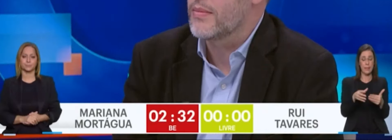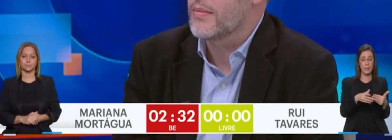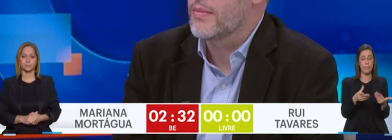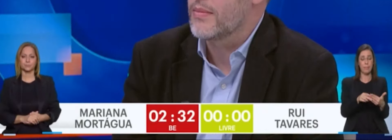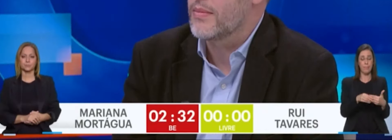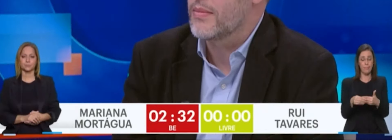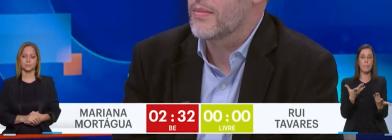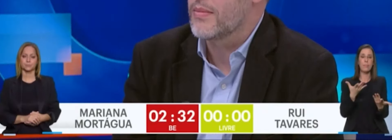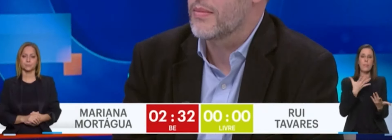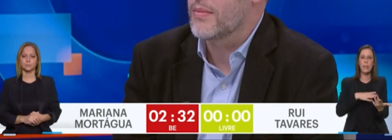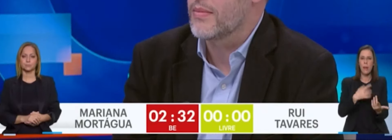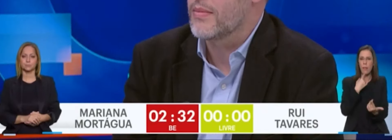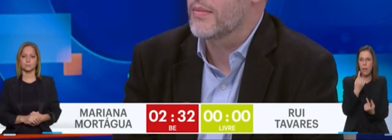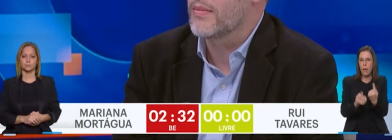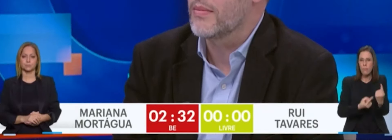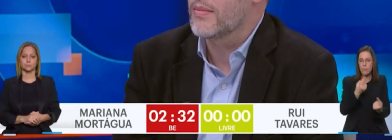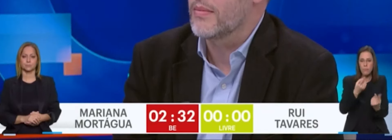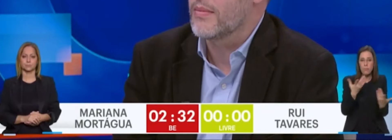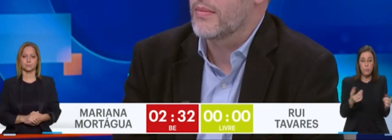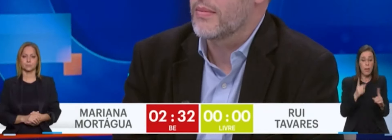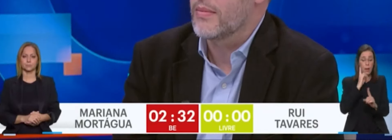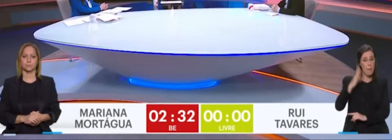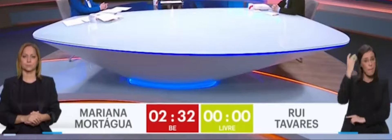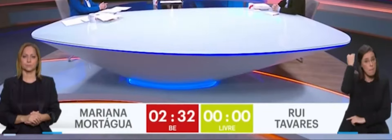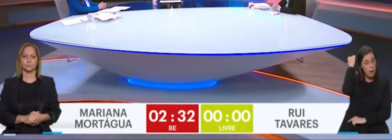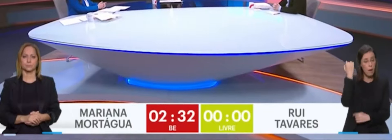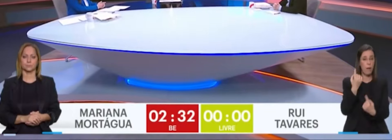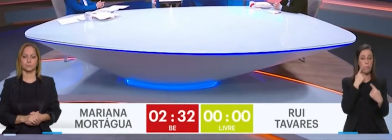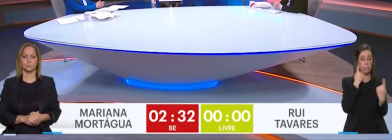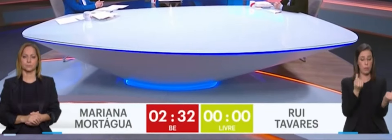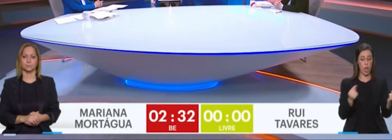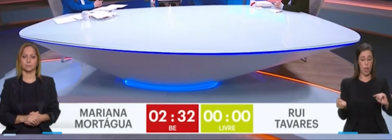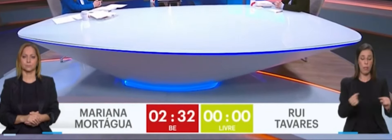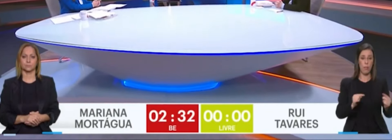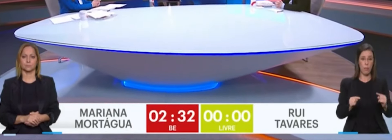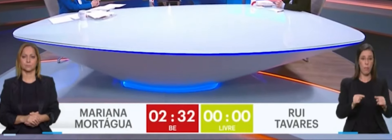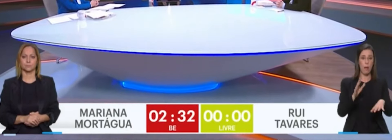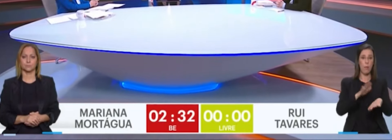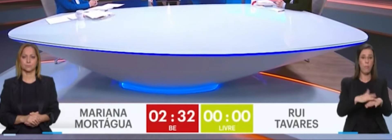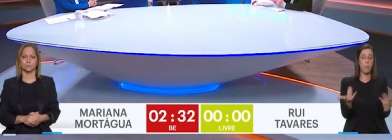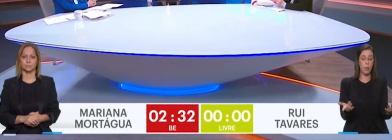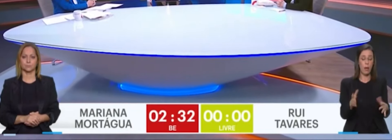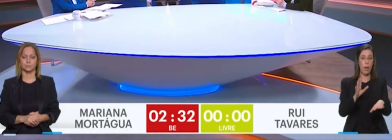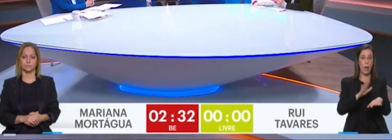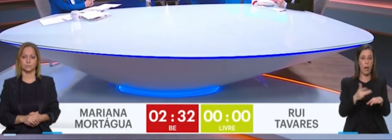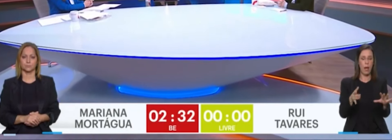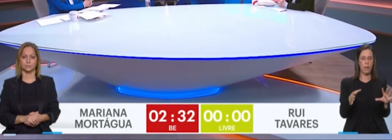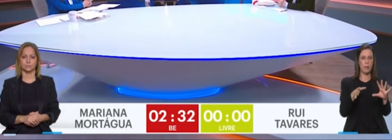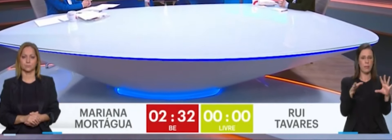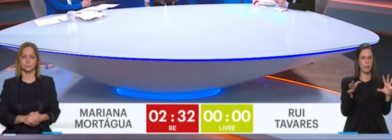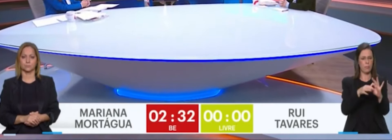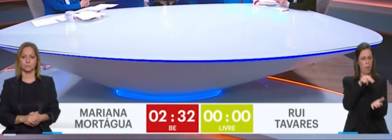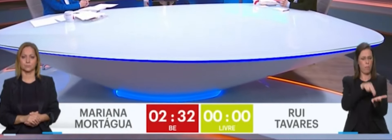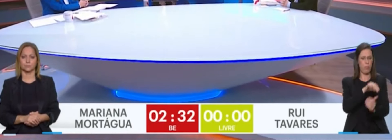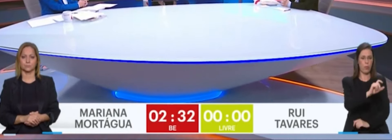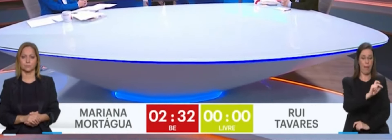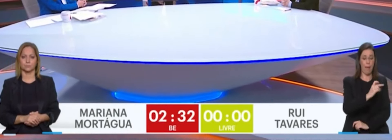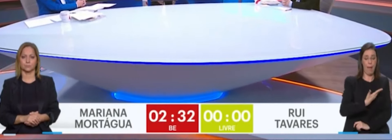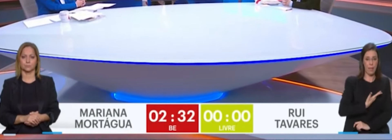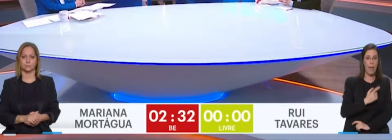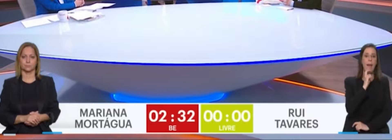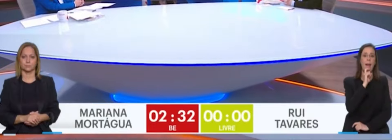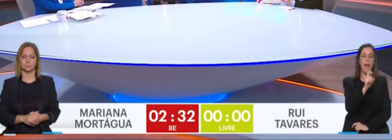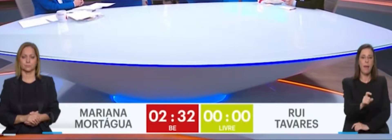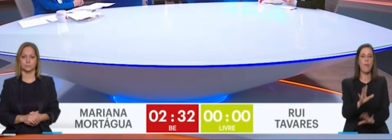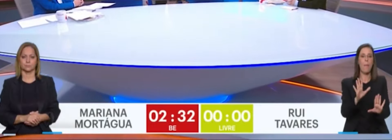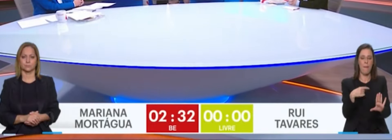comentar no fundo já até porque a Mariana morte água trouxe para o nosso debate a questão do posicionamento da Aliança democrática que avisou que